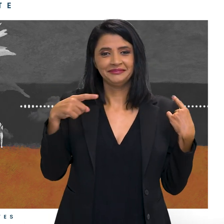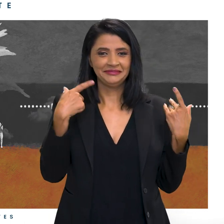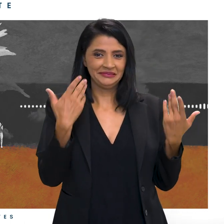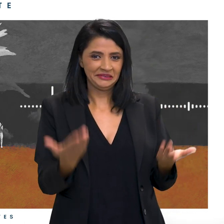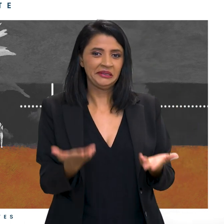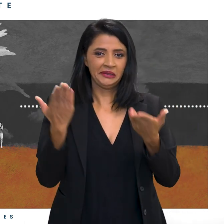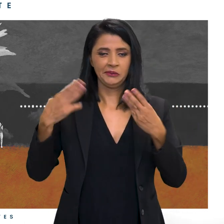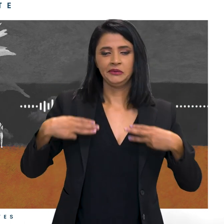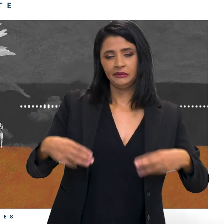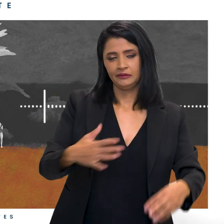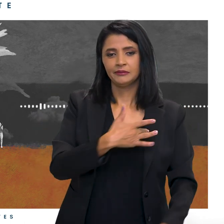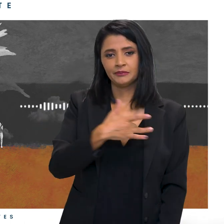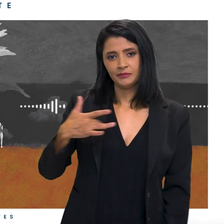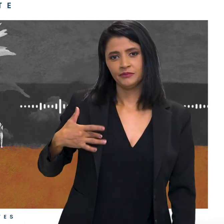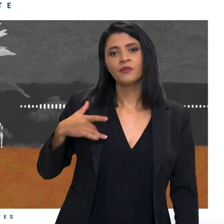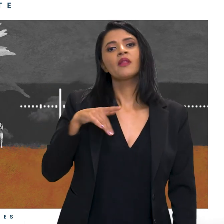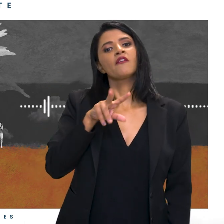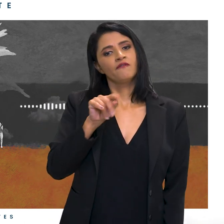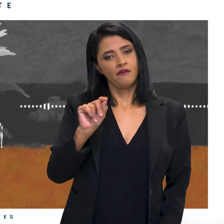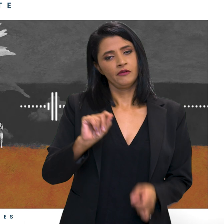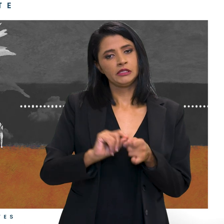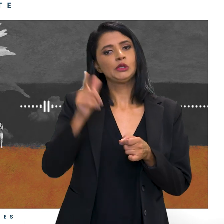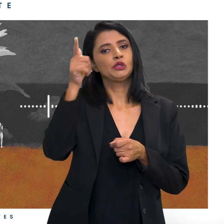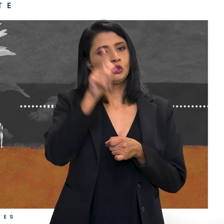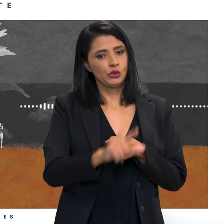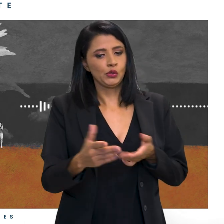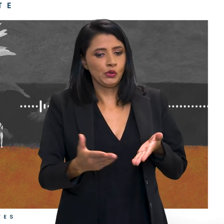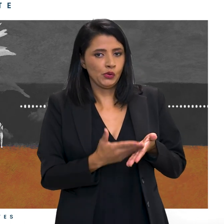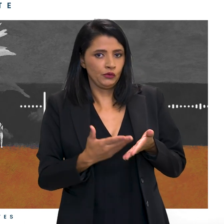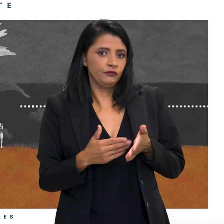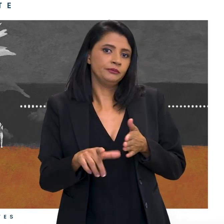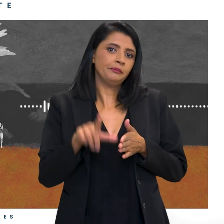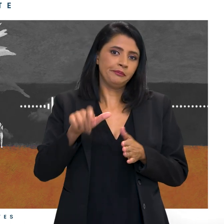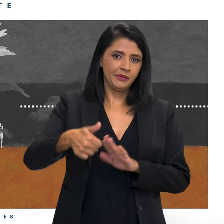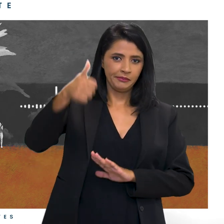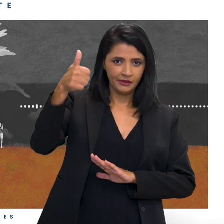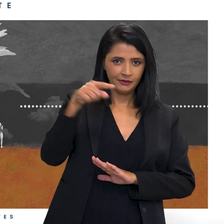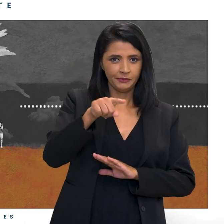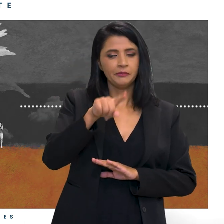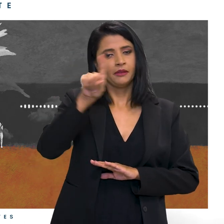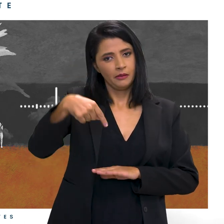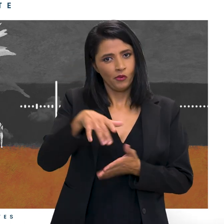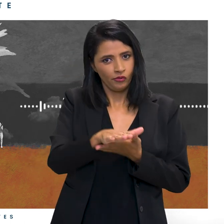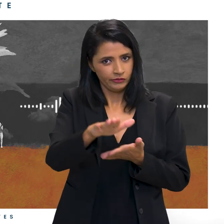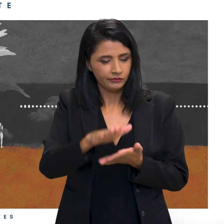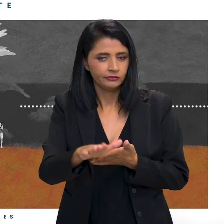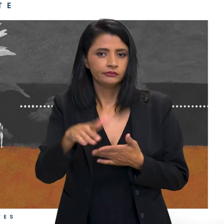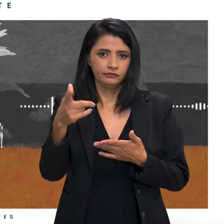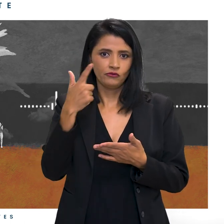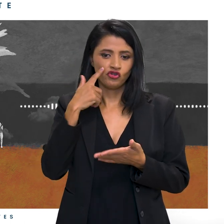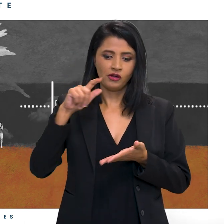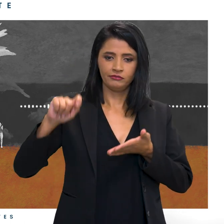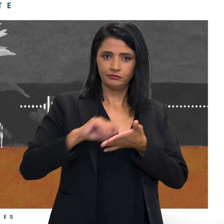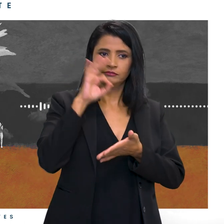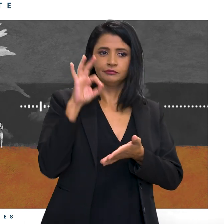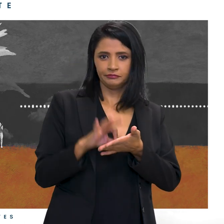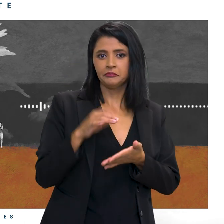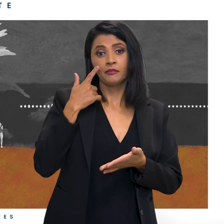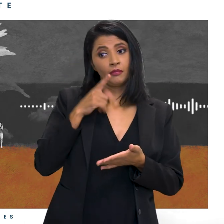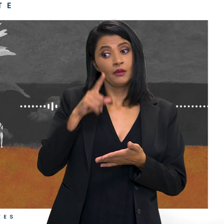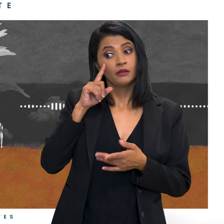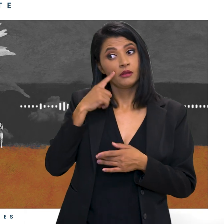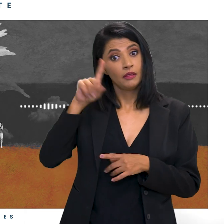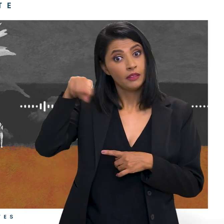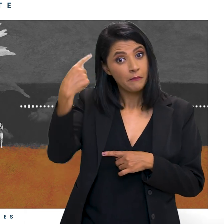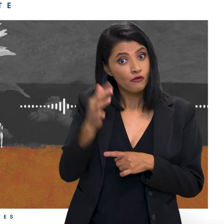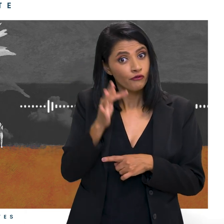instrumento. Então é isso. O Ministério da Saúde vai refazer a caderneta antes de qualquer coisa. Pelo menos, já anotamos como sugestão